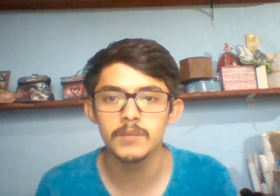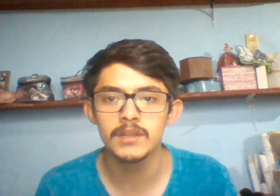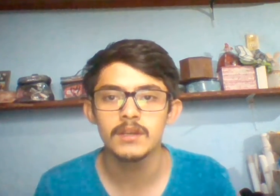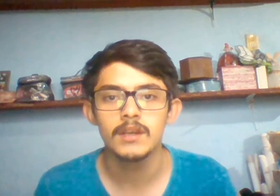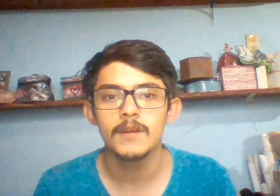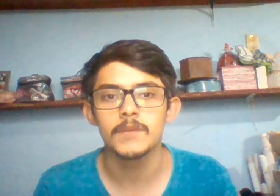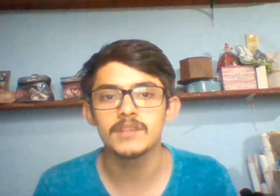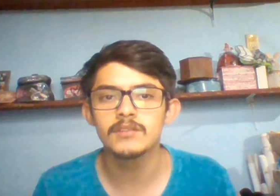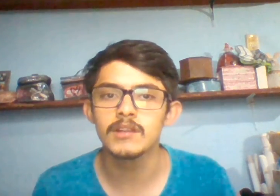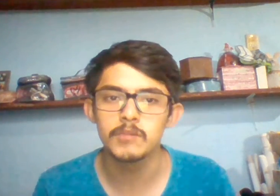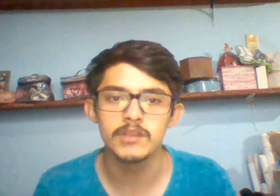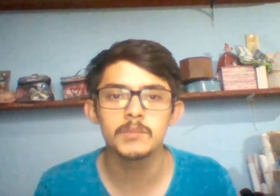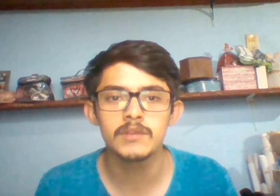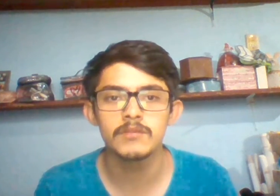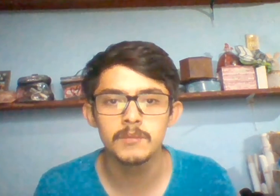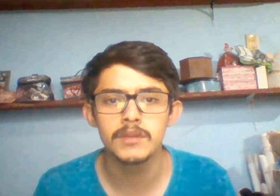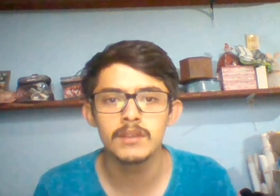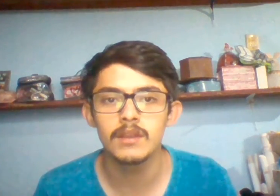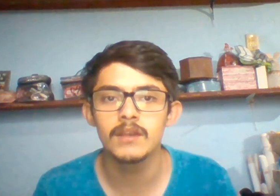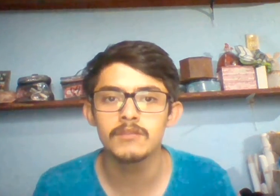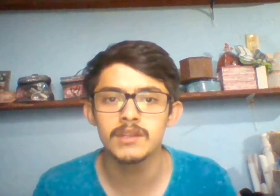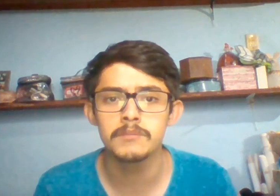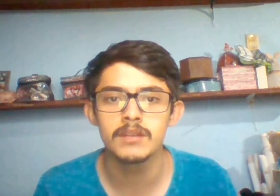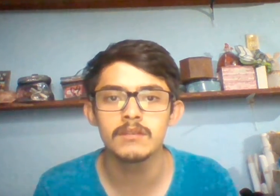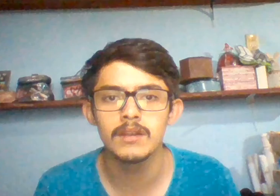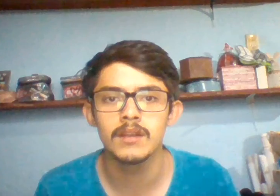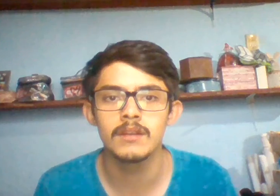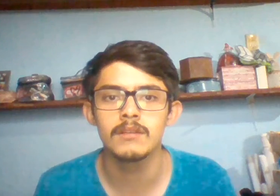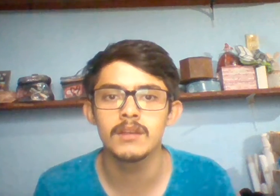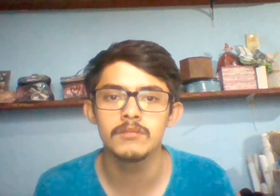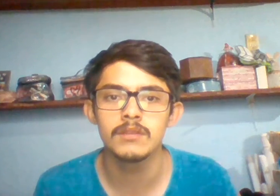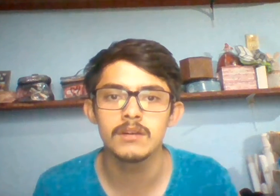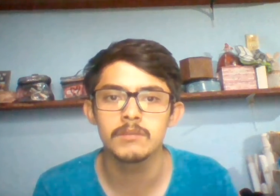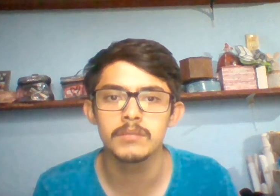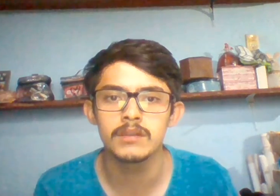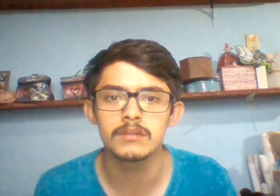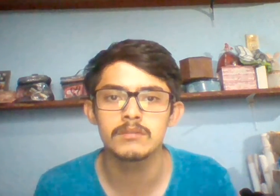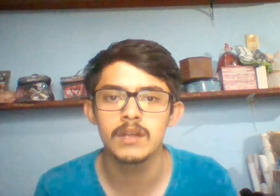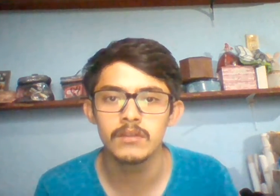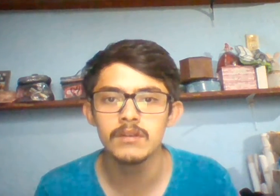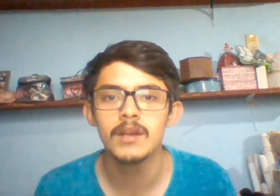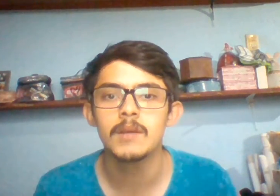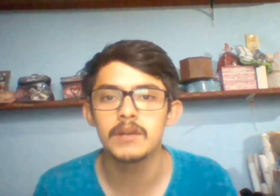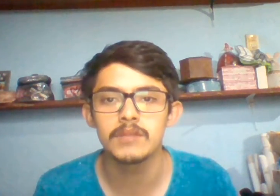correctamente, basándose en los principios de fundamento de un obturador para una